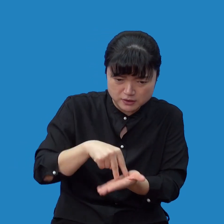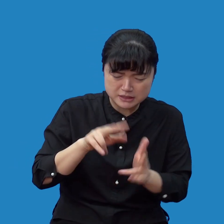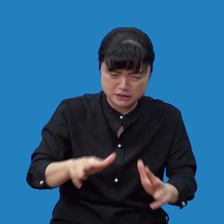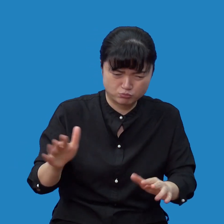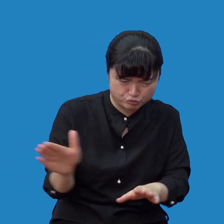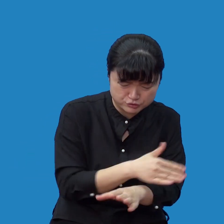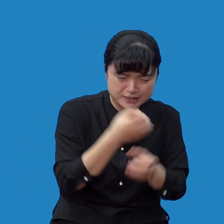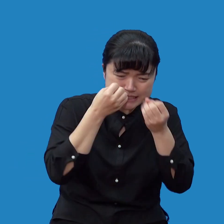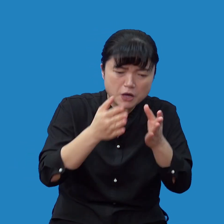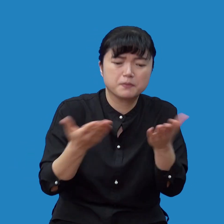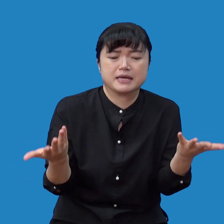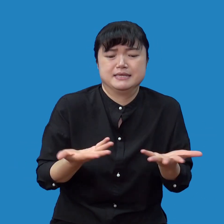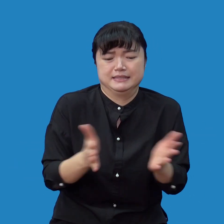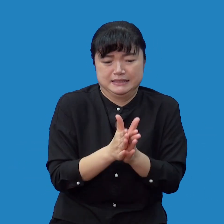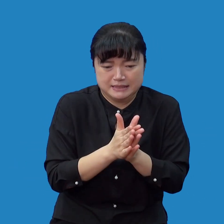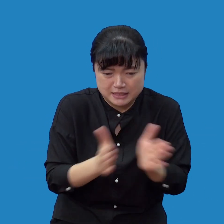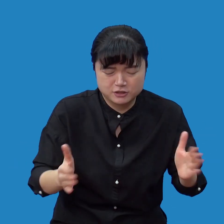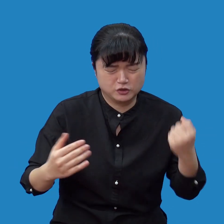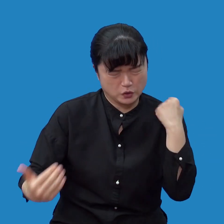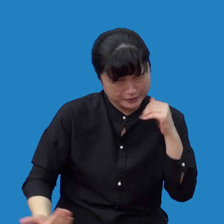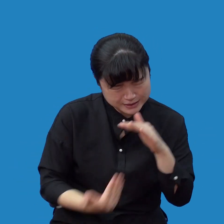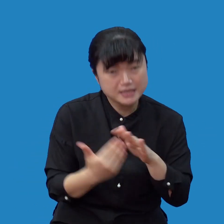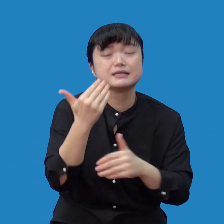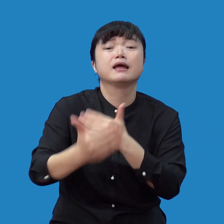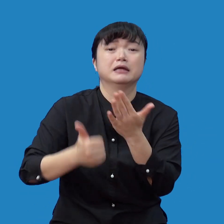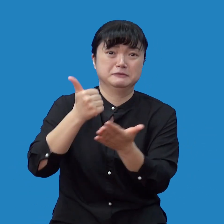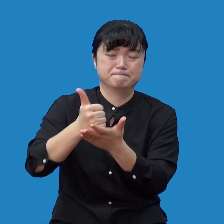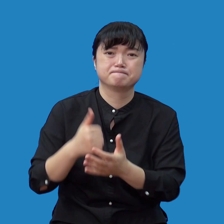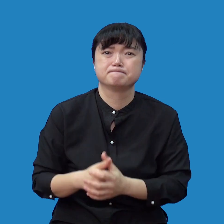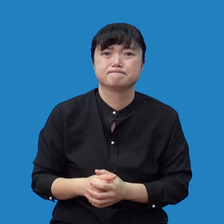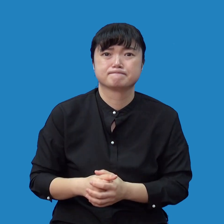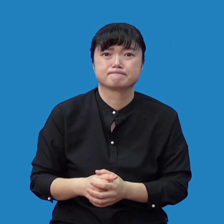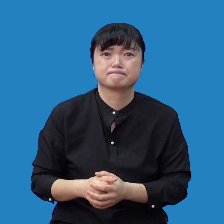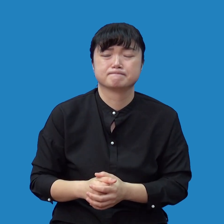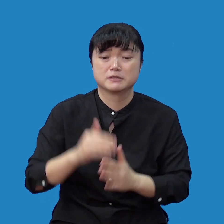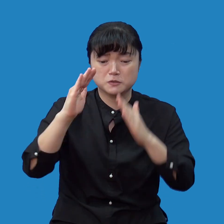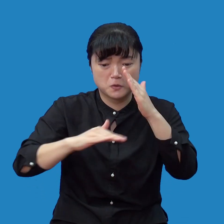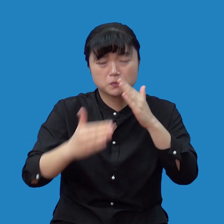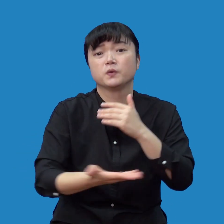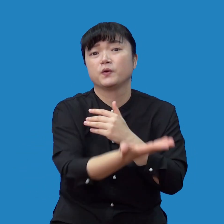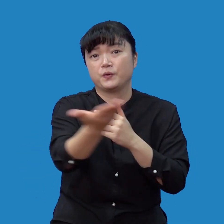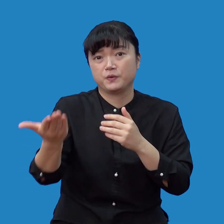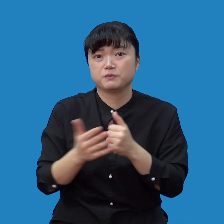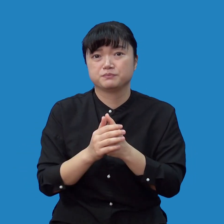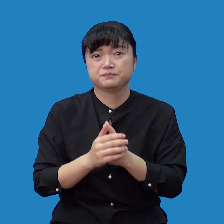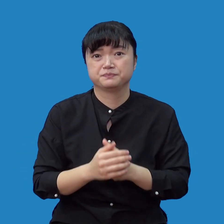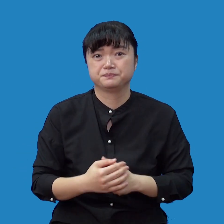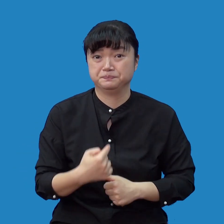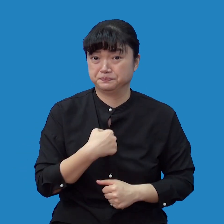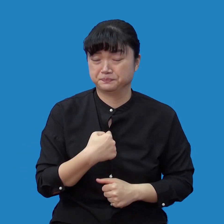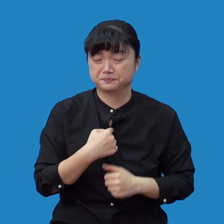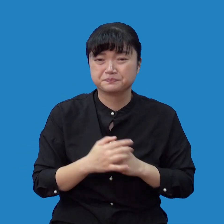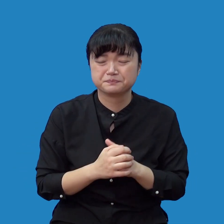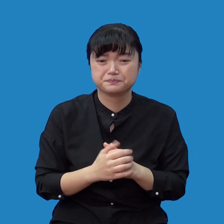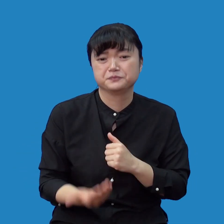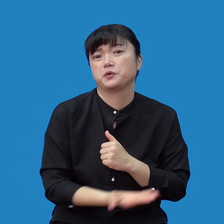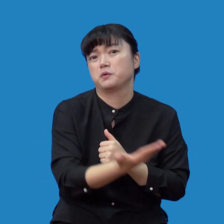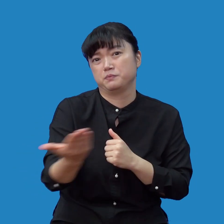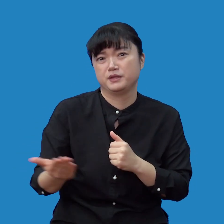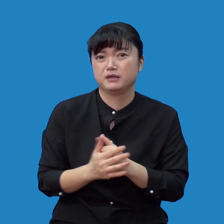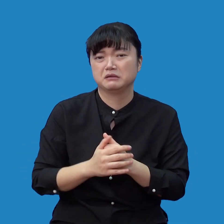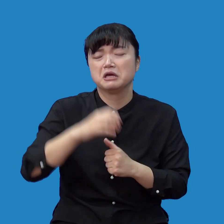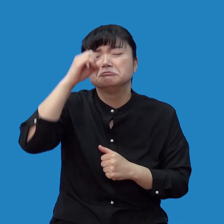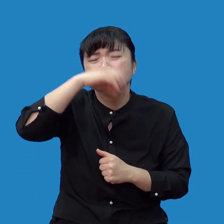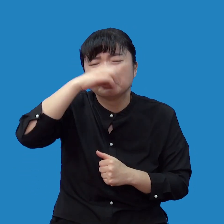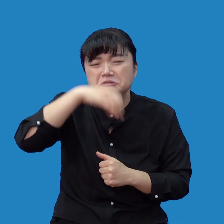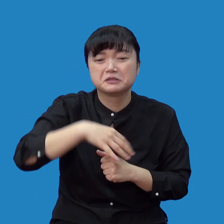시작하실 수 있는 전능하신 하나님이십니다. 성도 여러분, 제가 지금 여러분들에게 그냥